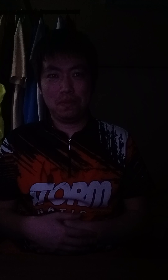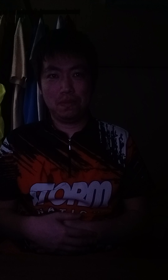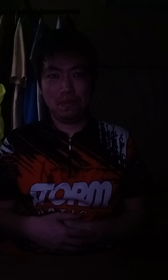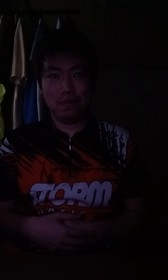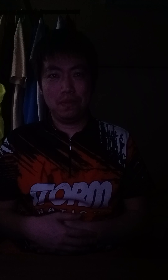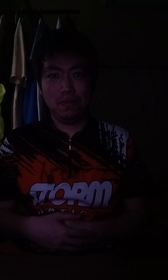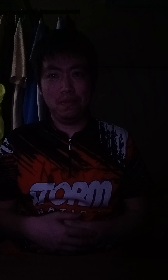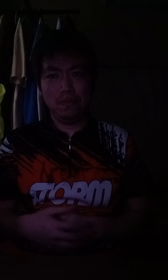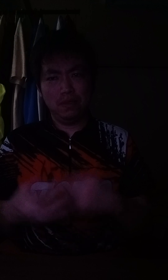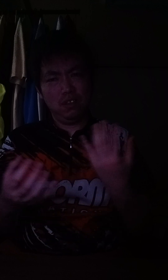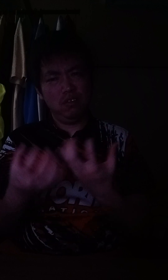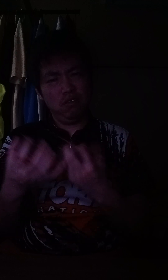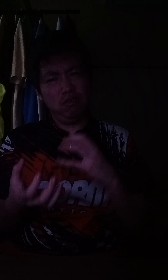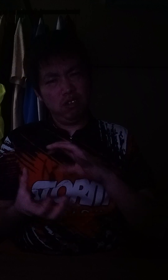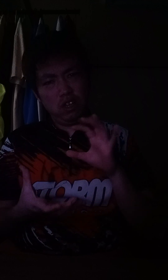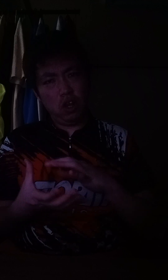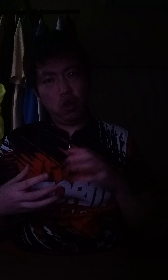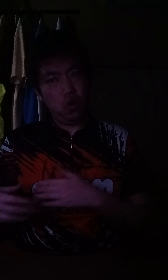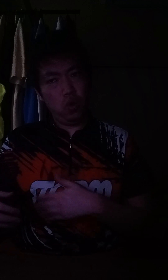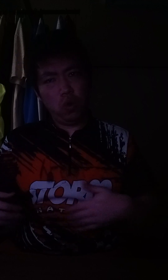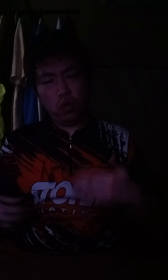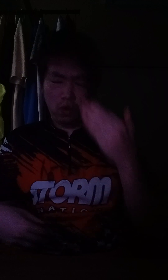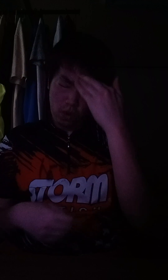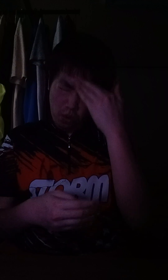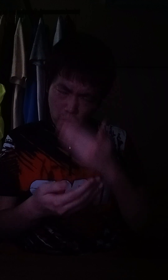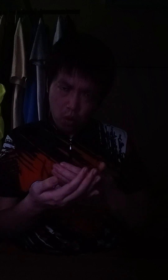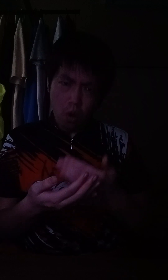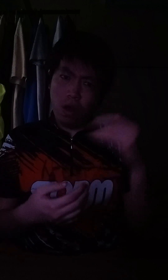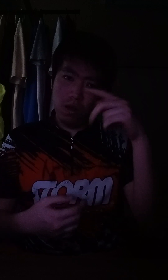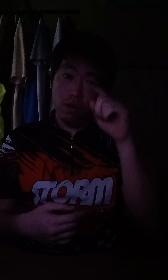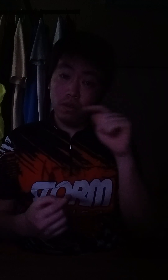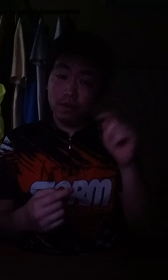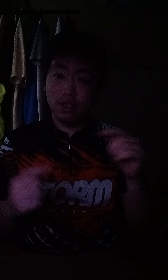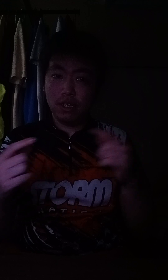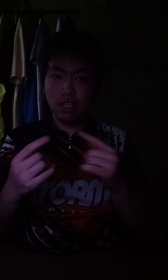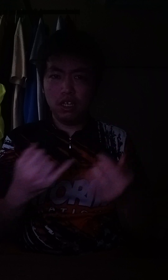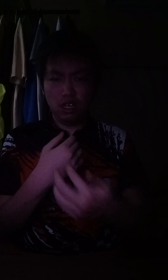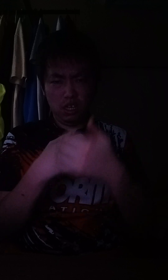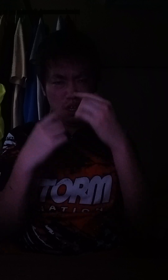신장에 염증 생겨갖고 연락하고 그래갖고 입원시키고.